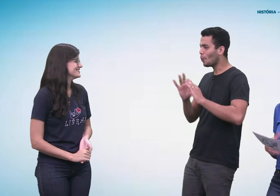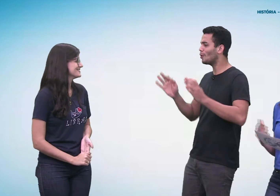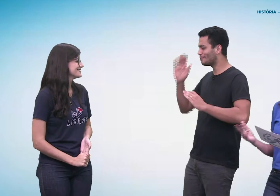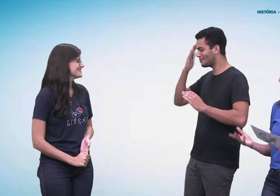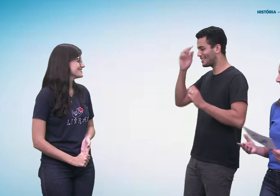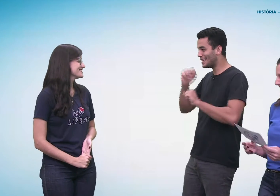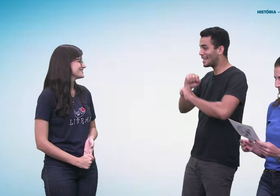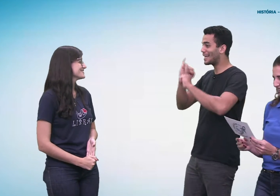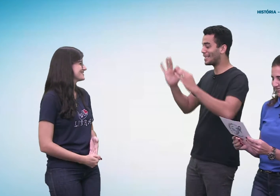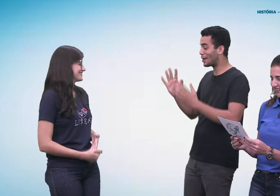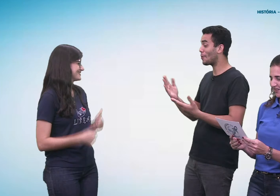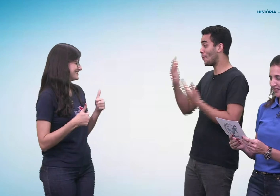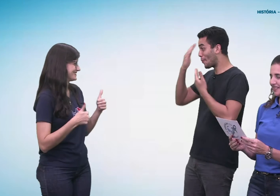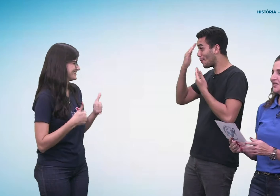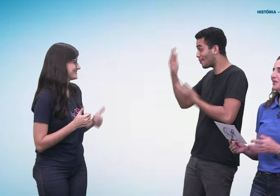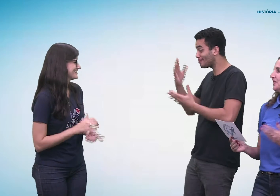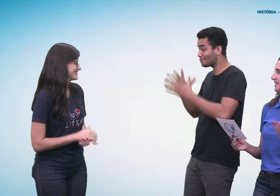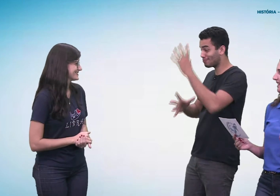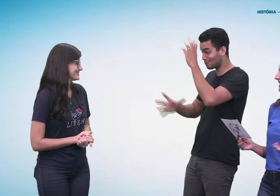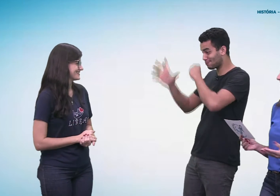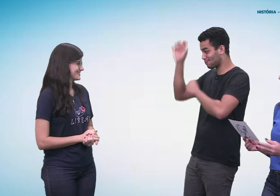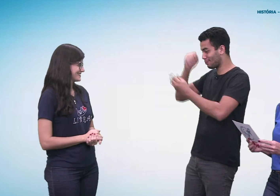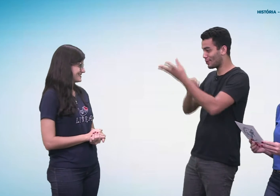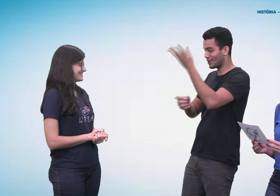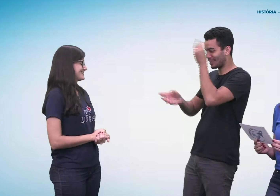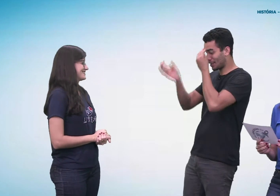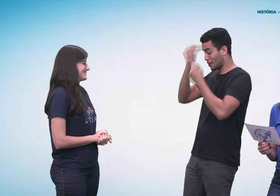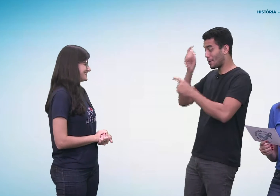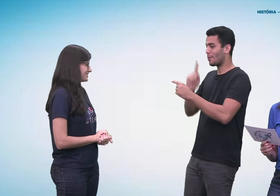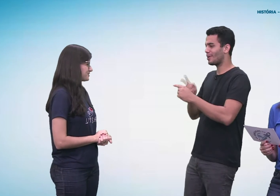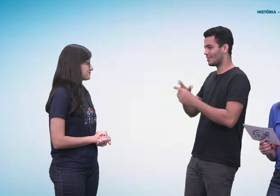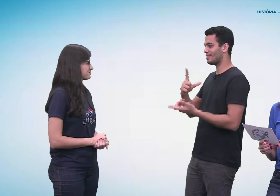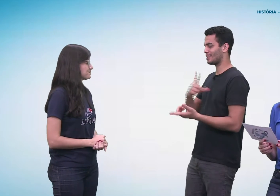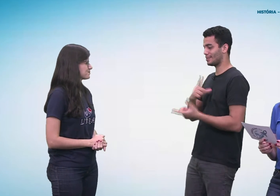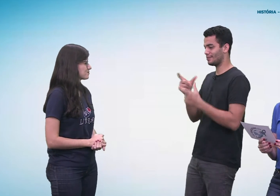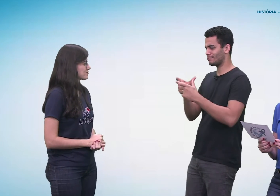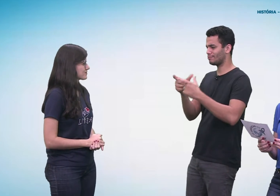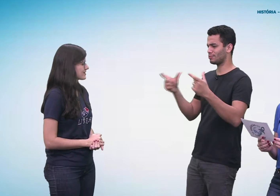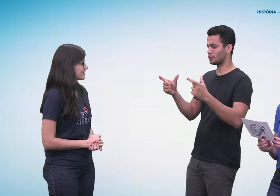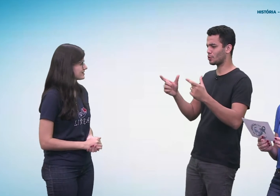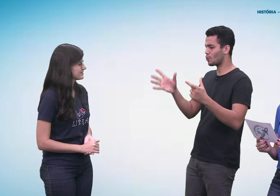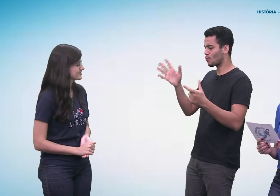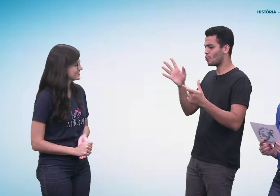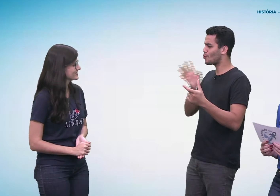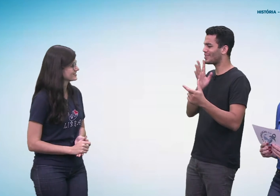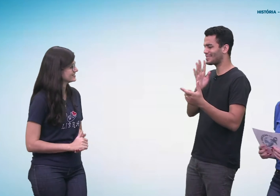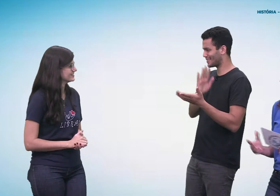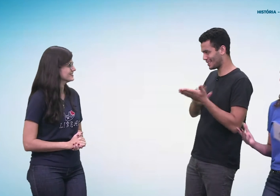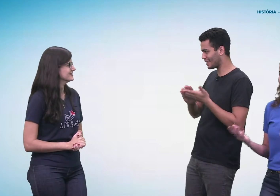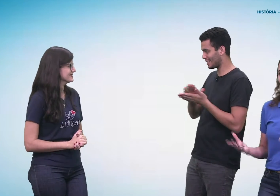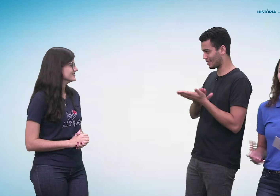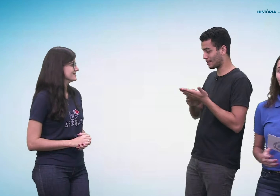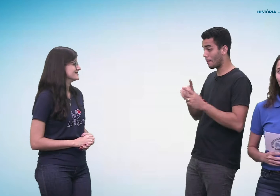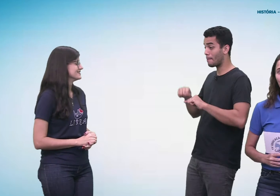grande aprendizado realmente sobre os sinais, a gente não conhecia. E eu queria agora, a gente está chegando ao fim da